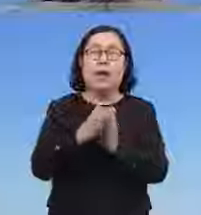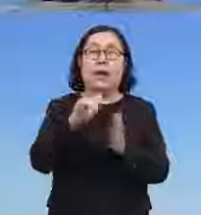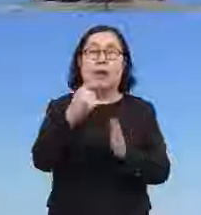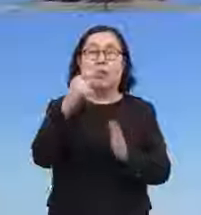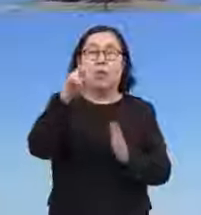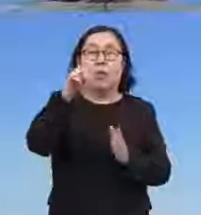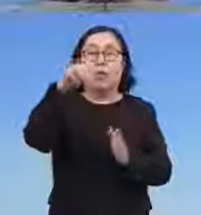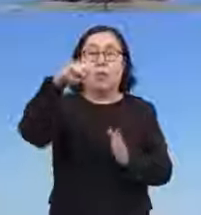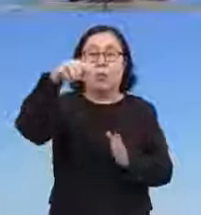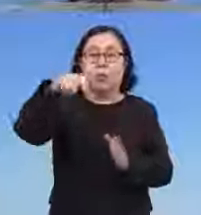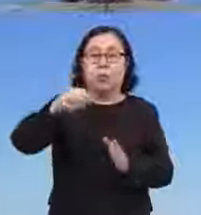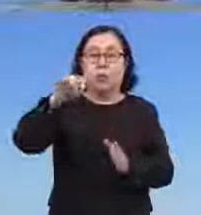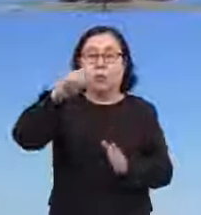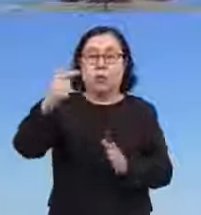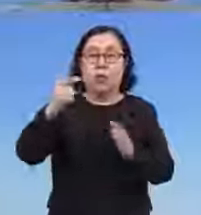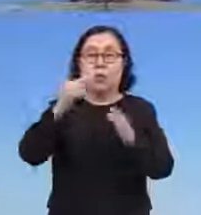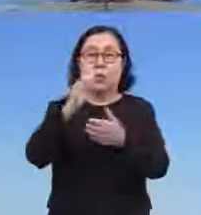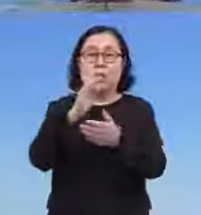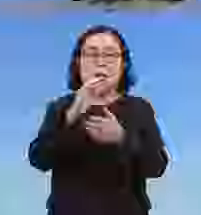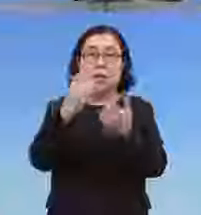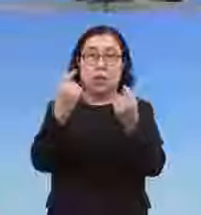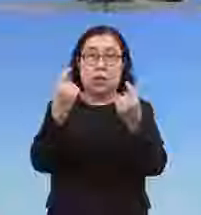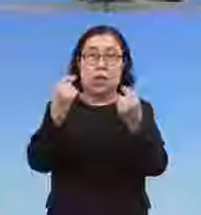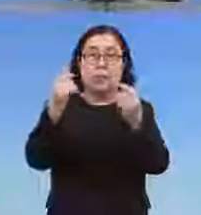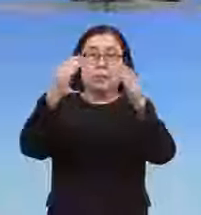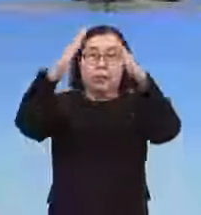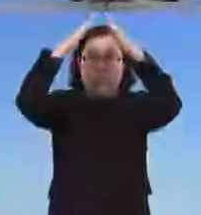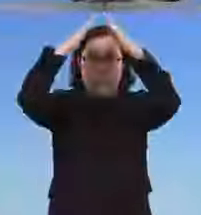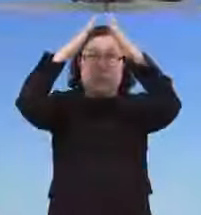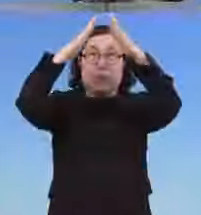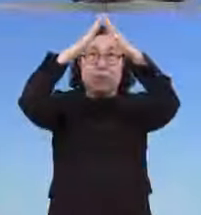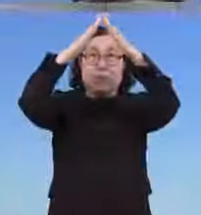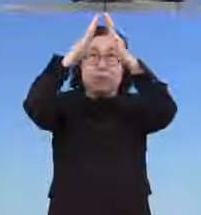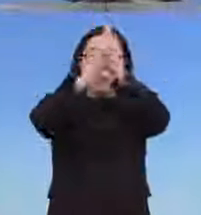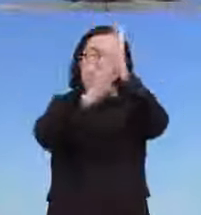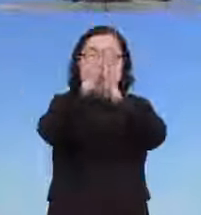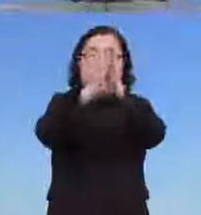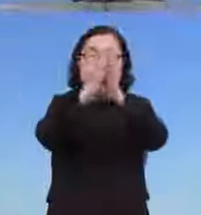여러분 노숙인처럼 지붕 없는 데서 잠자본 적이 한 번도 없고요.